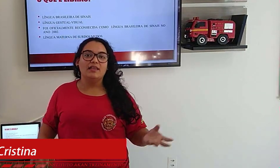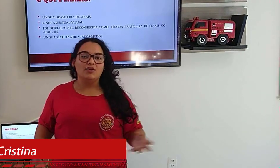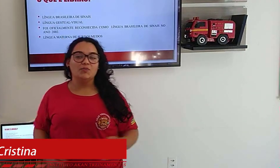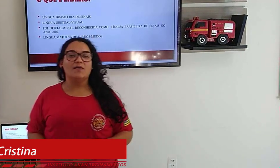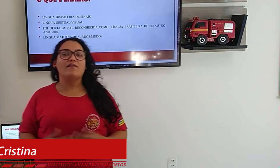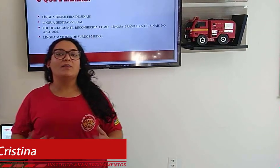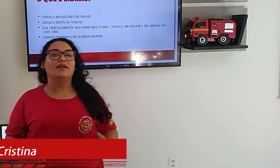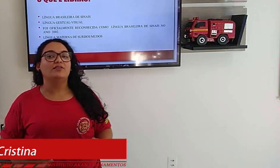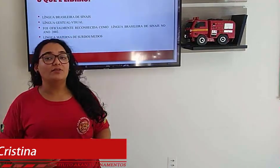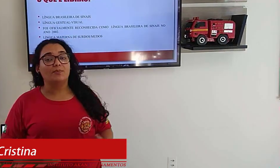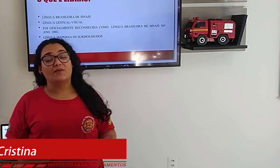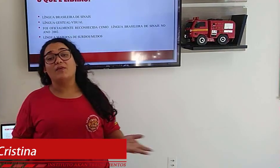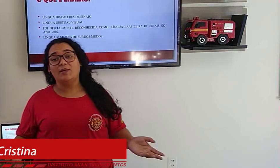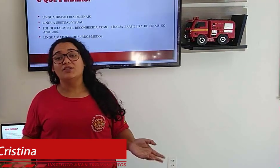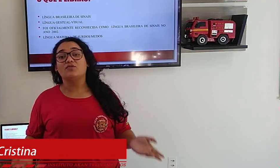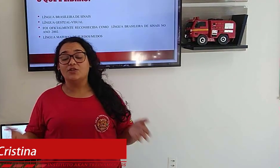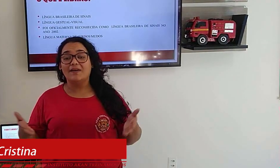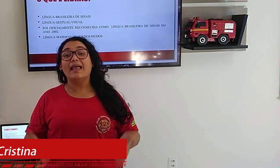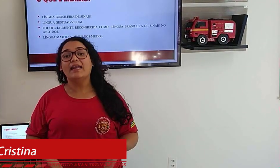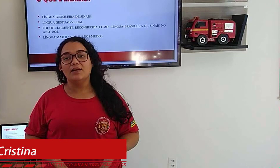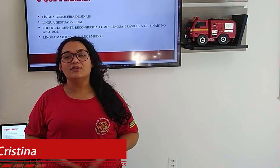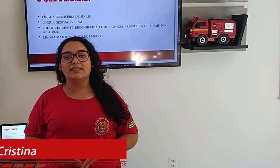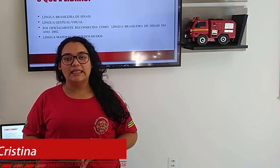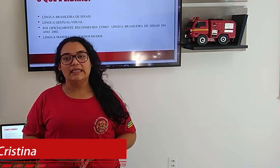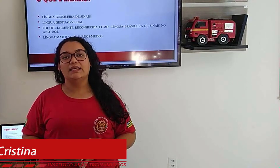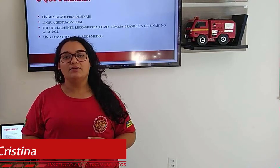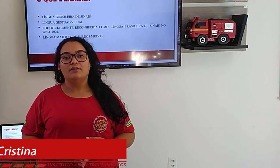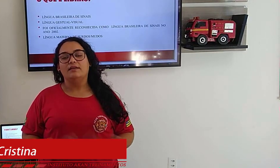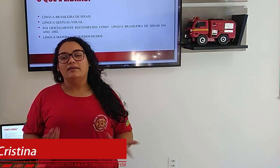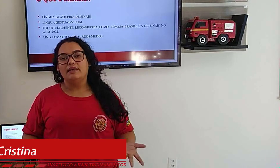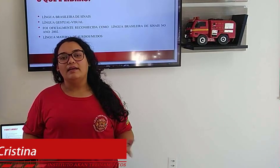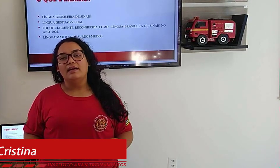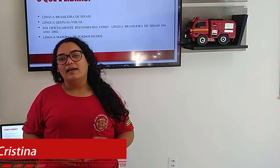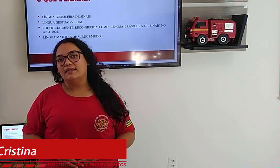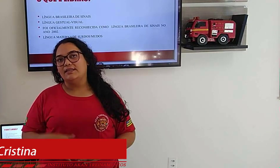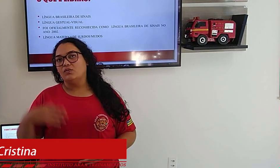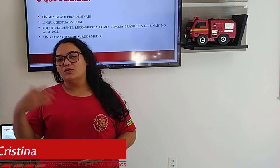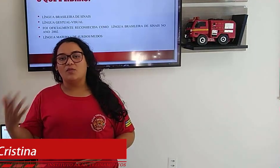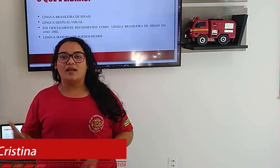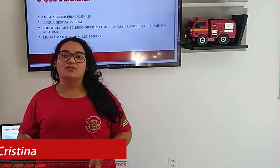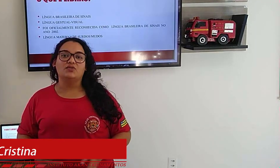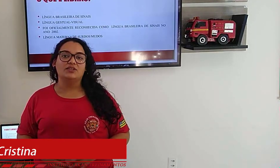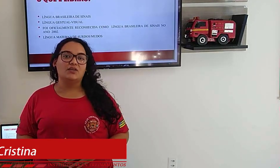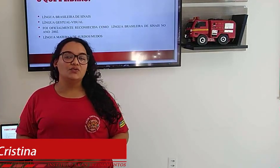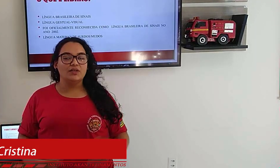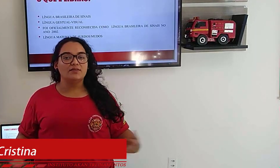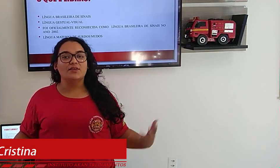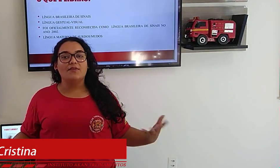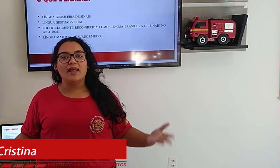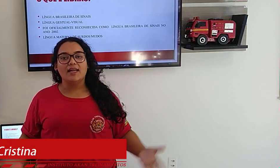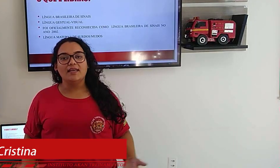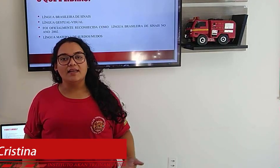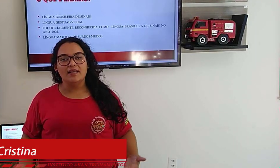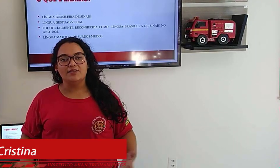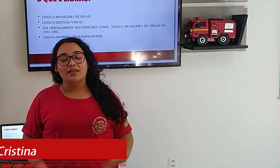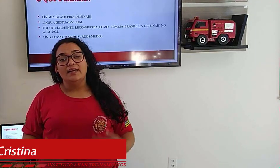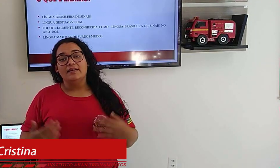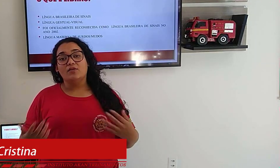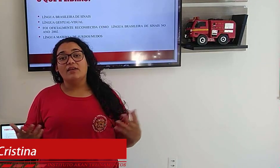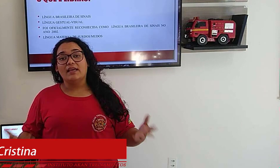nós provavelmente não, nós falaríamos italiano, né? Assim como se eu morasse nos Estados Unidos, eu falaria inglês. Então, o que é